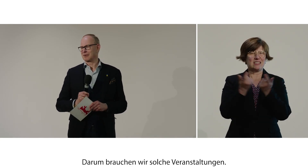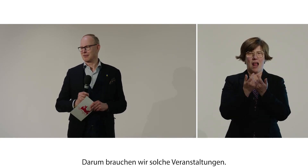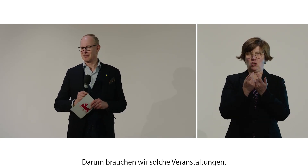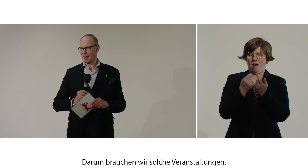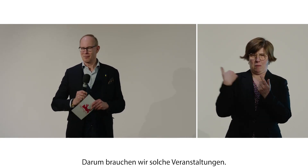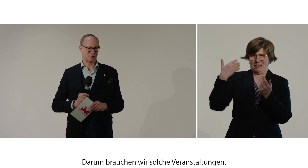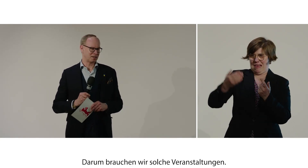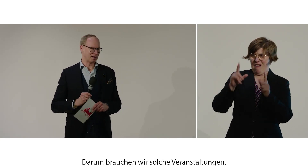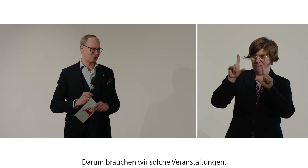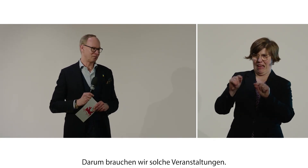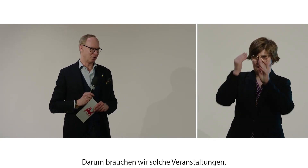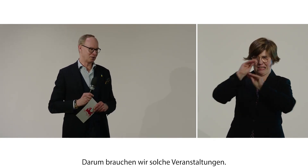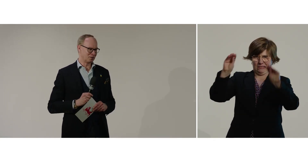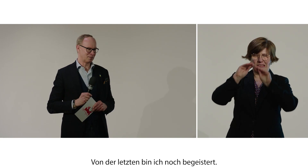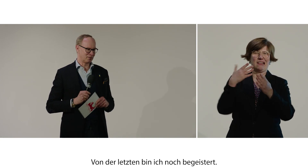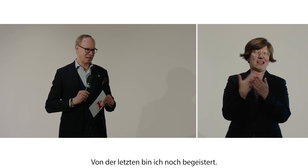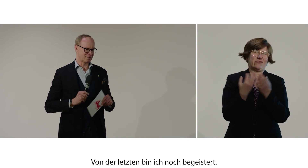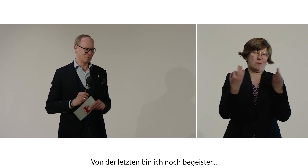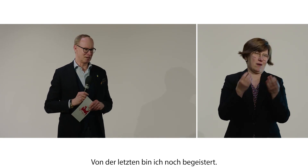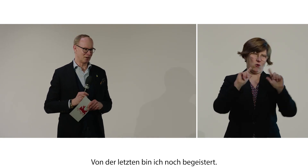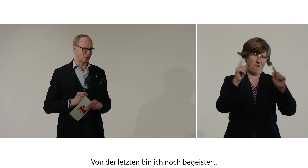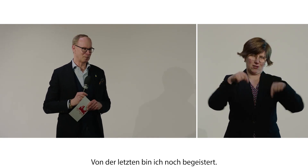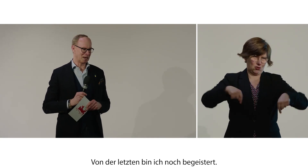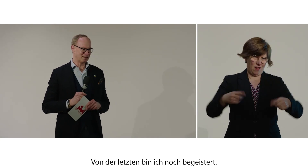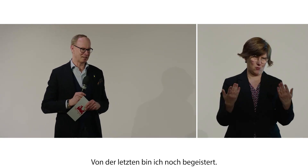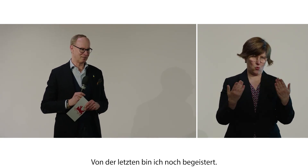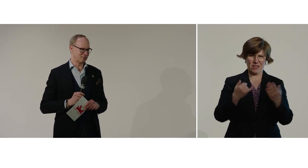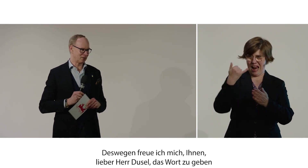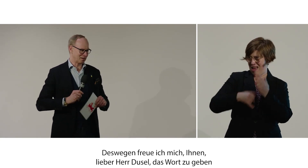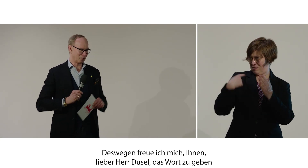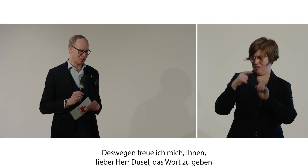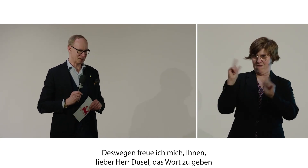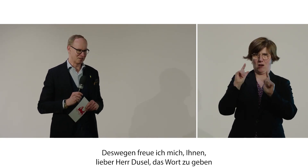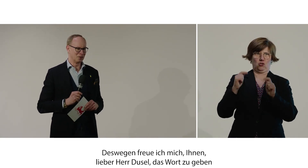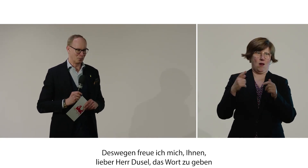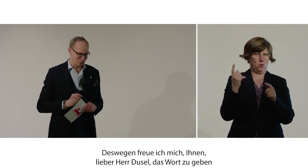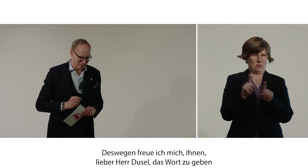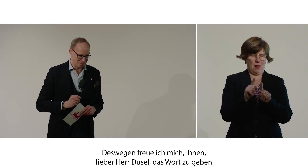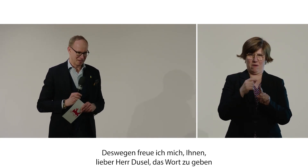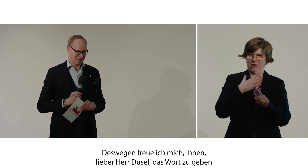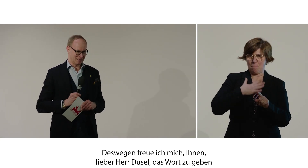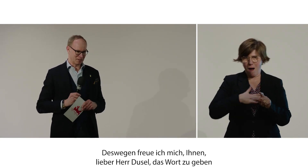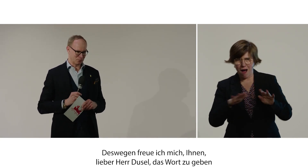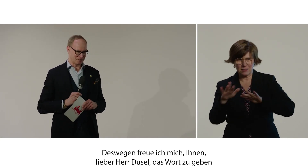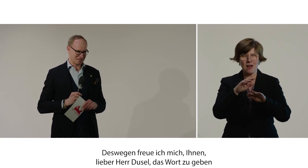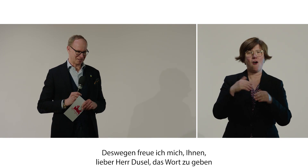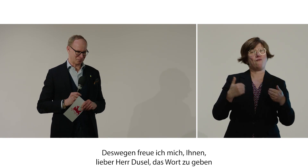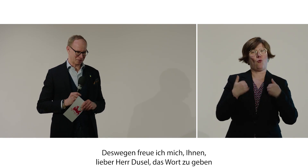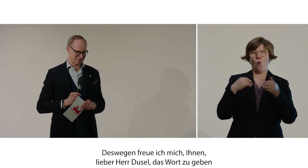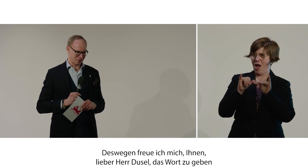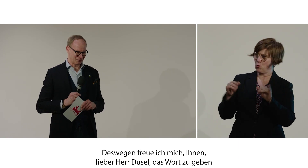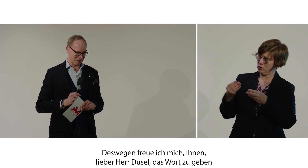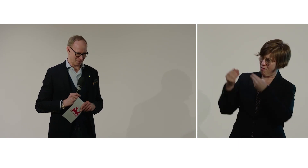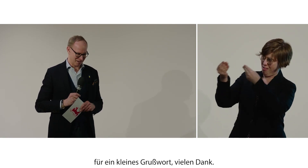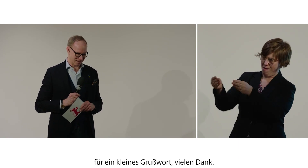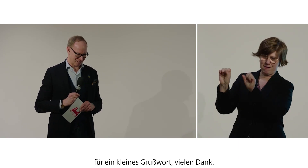ausgeprägt. Und deswegen brauchen wir solche Veranstaltungen wie heute. Und von der Letzten bin ich auch noch immer begeistert gewesen. Und deswegen freue ich mich umso mehr, Ihnen, lieber Herr Dussel, das